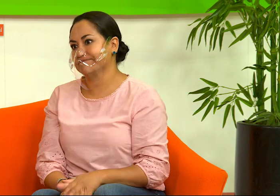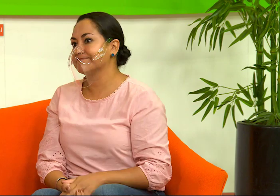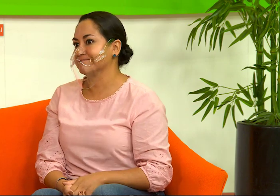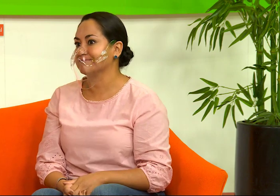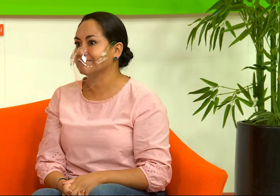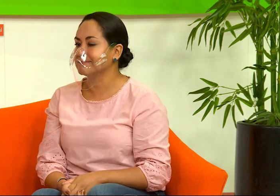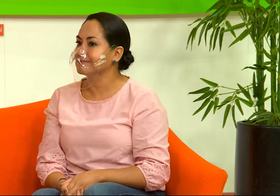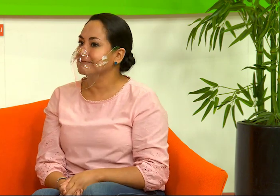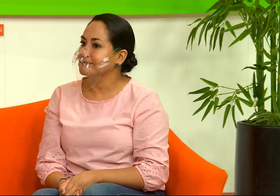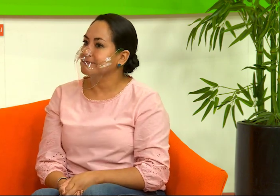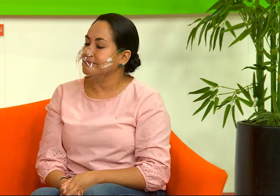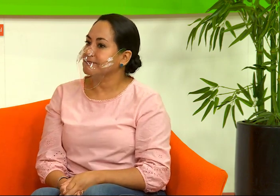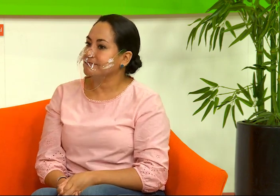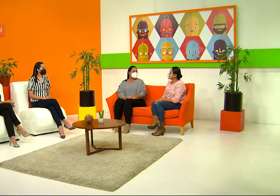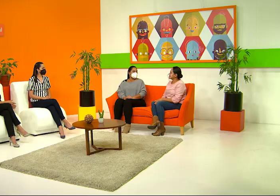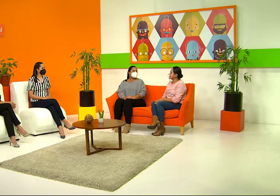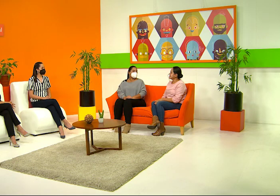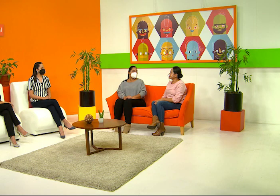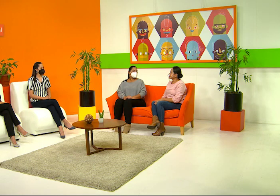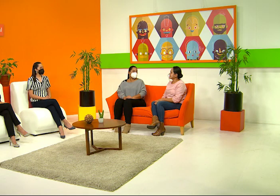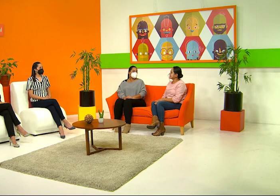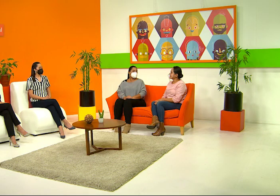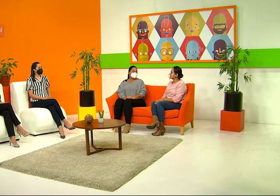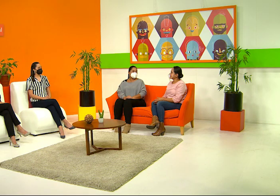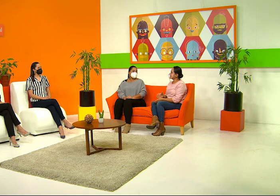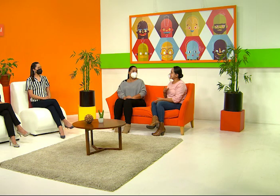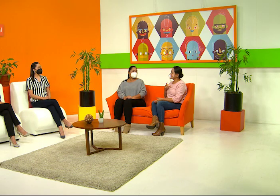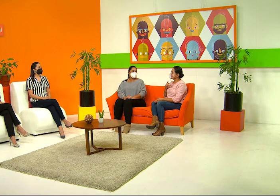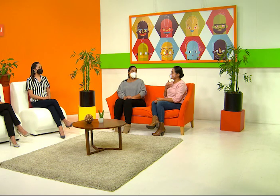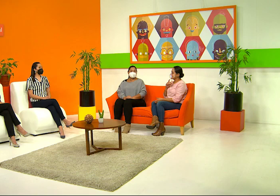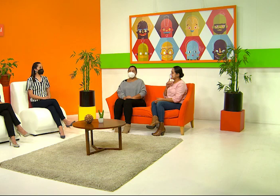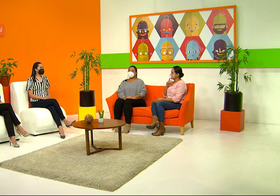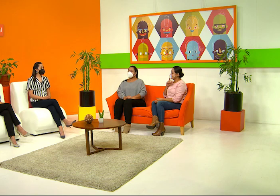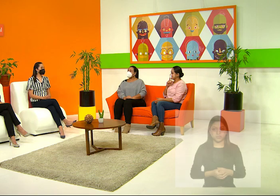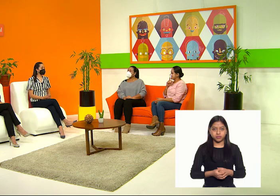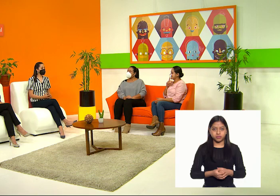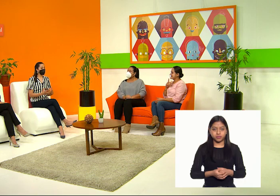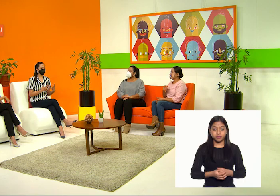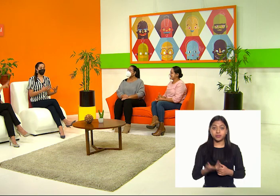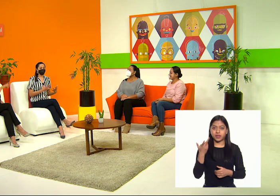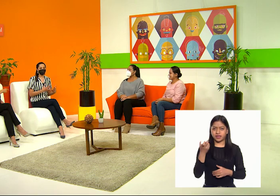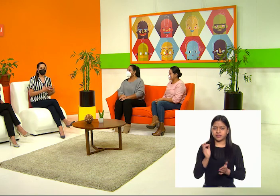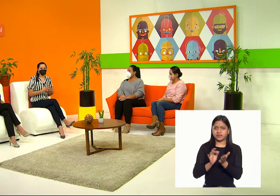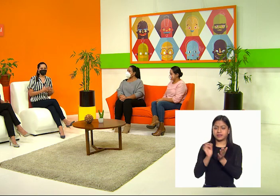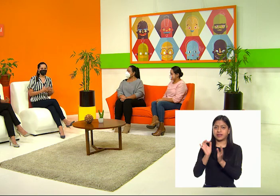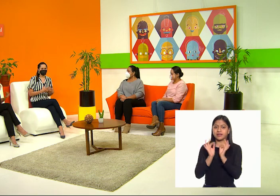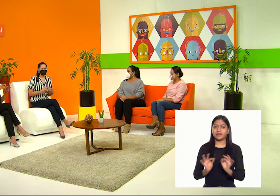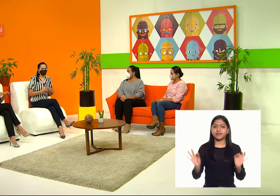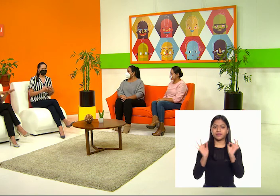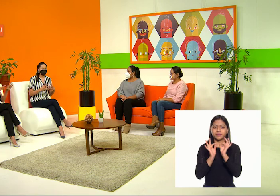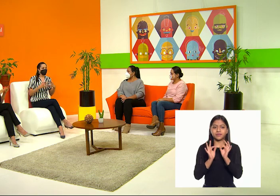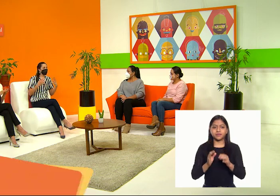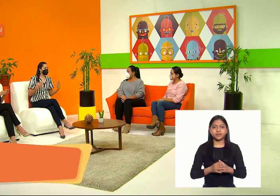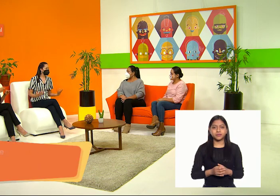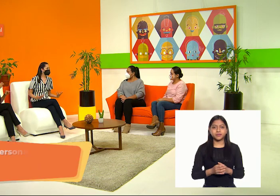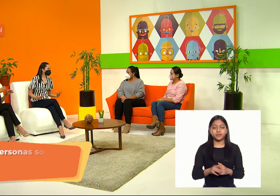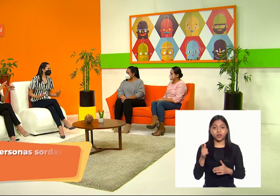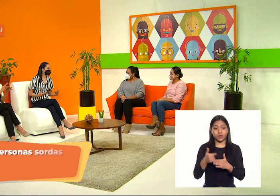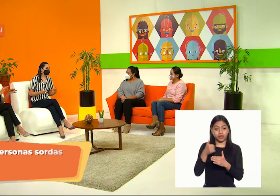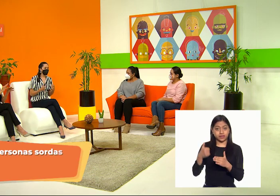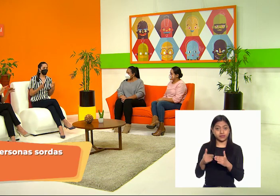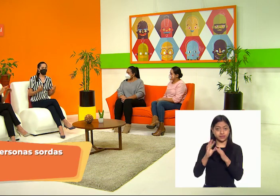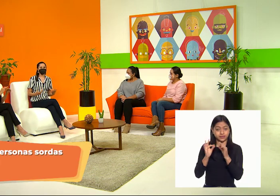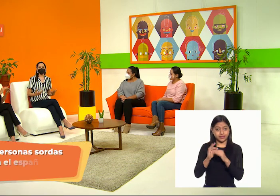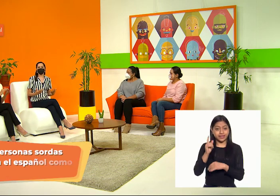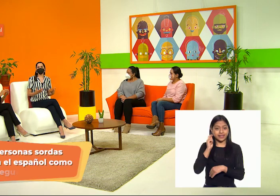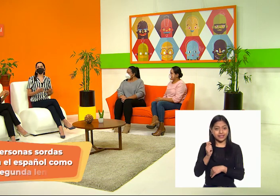Pero pues todos los sordos necesitamos fortalecer el español como una segunda lengua. Me parece muy importante que mencionemos esto, que